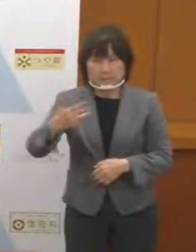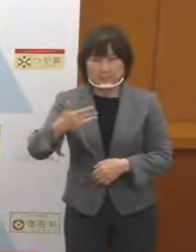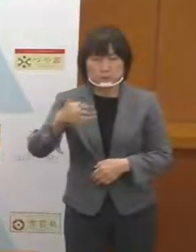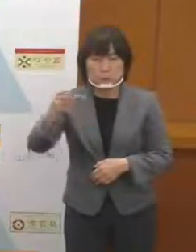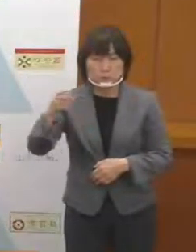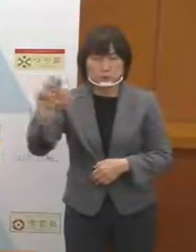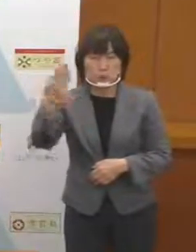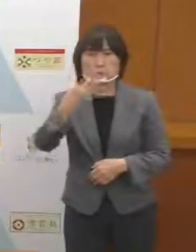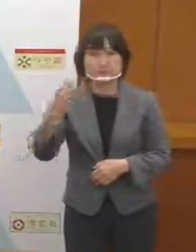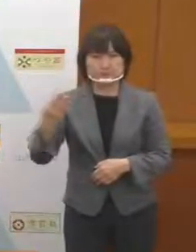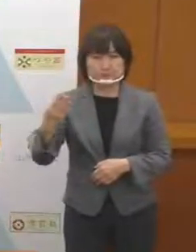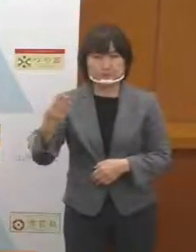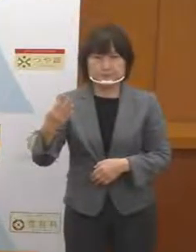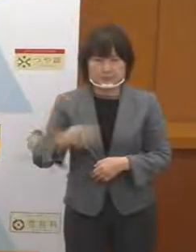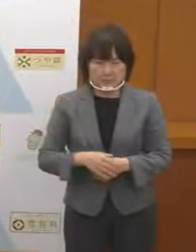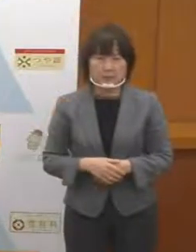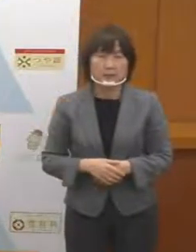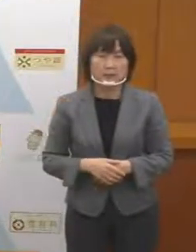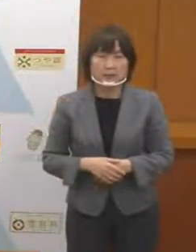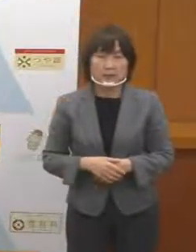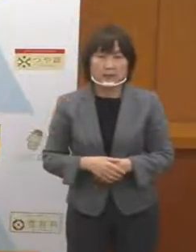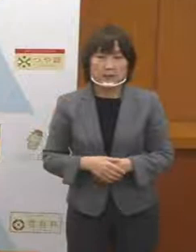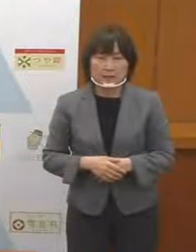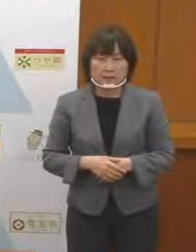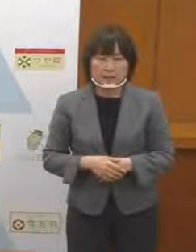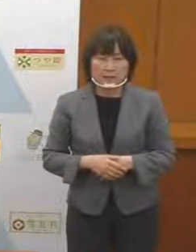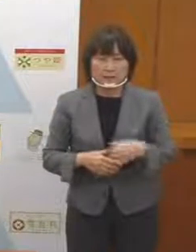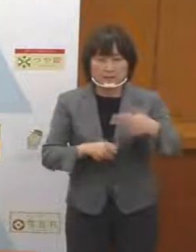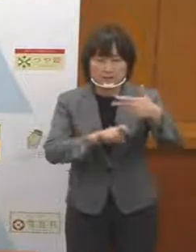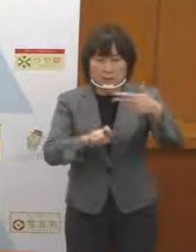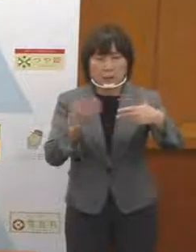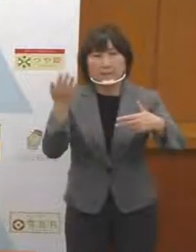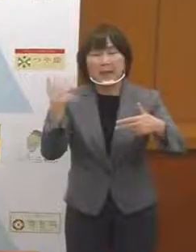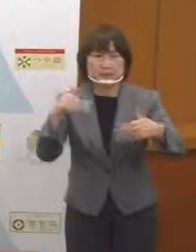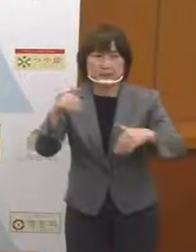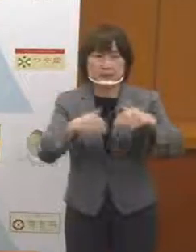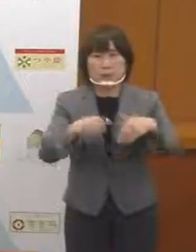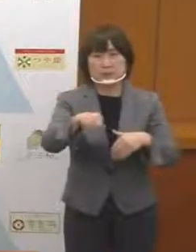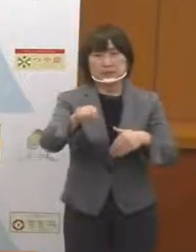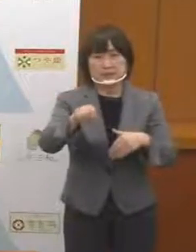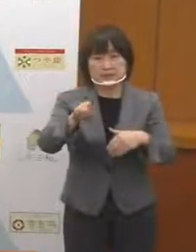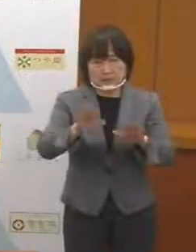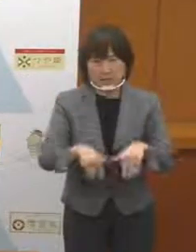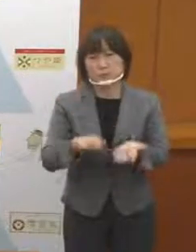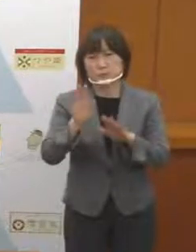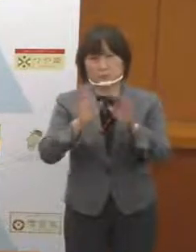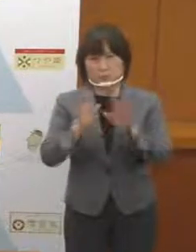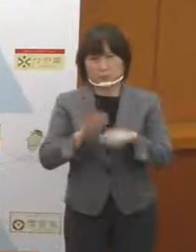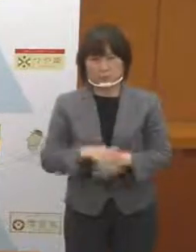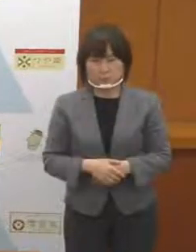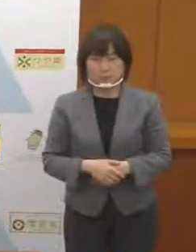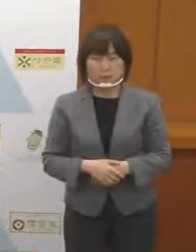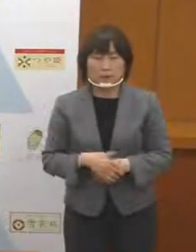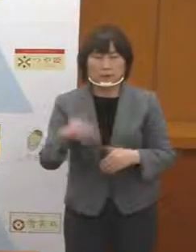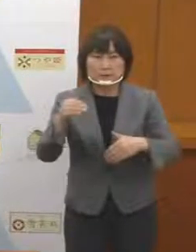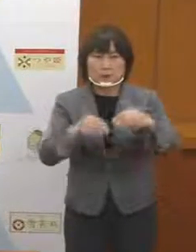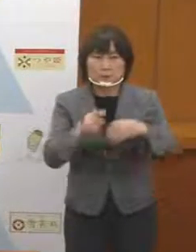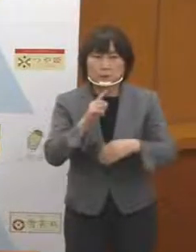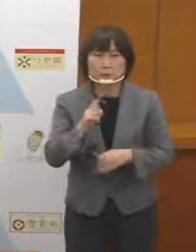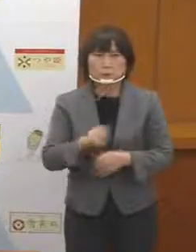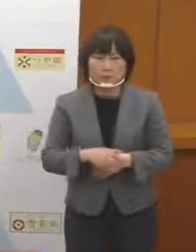54人があの利用されたということであります選挙というのは